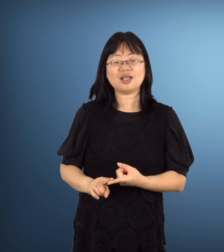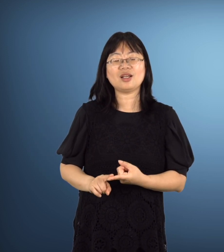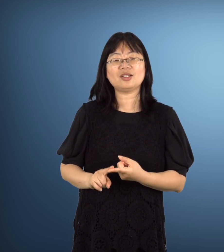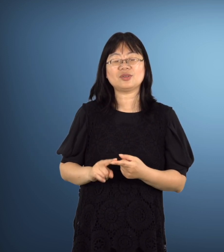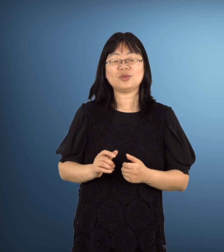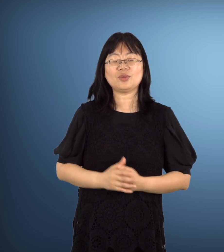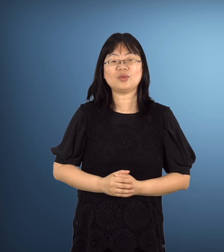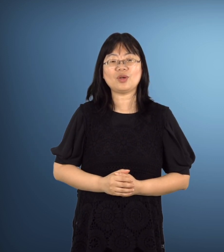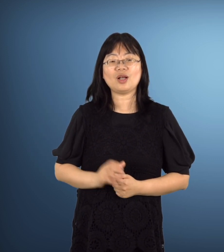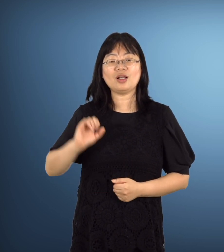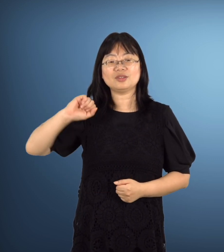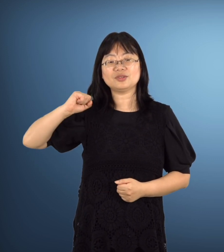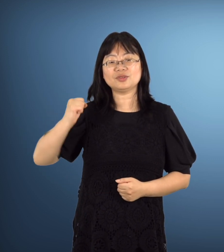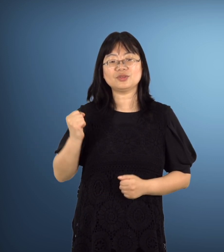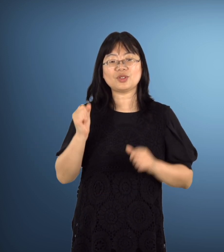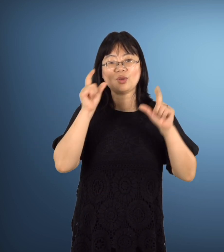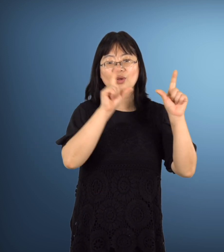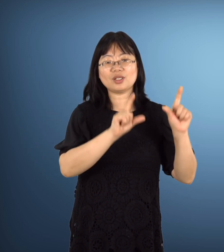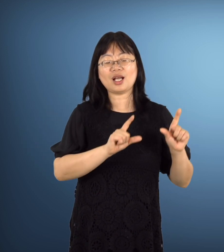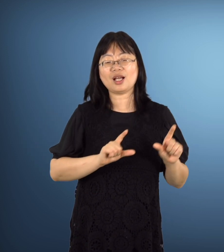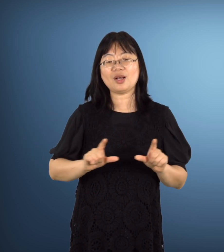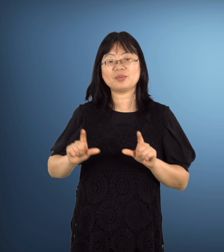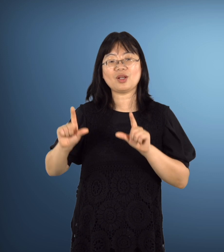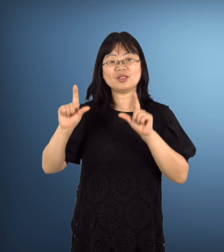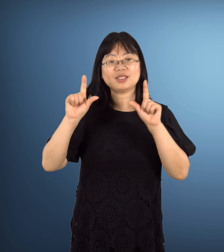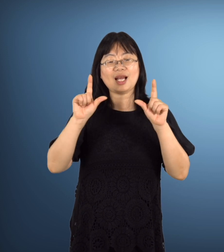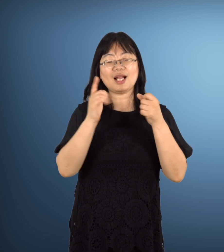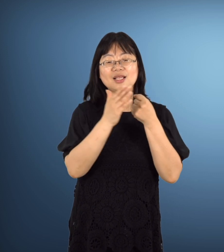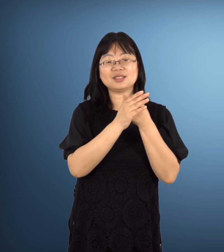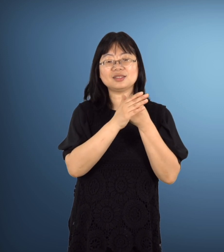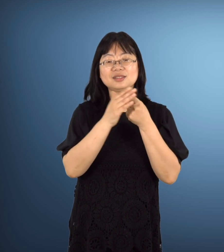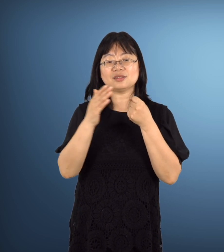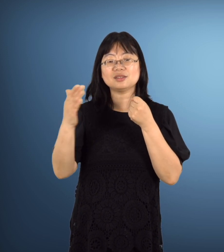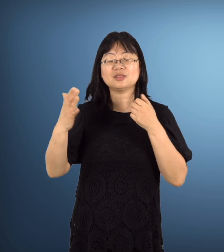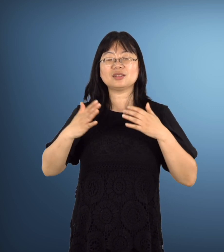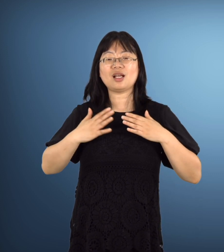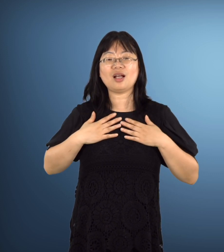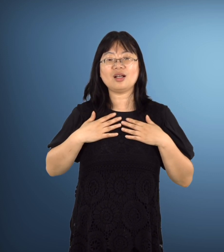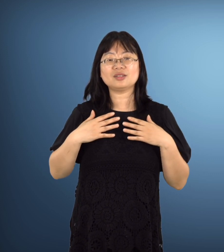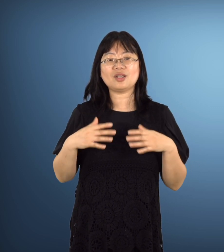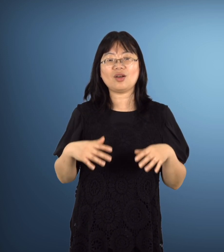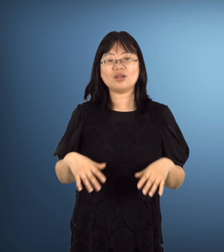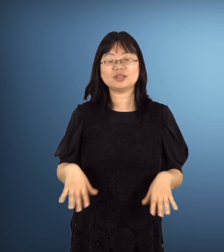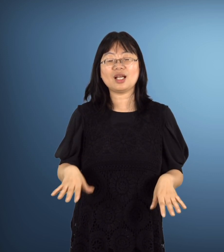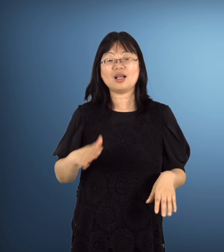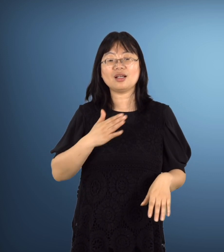이끄시는 대로 순종하며 살리니